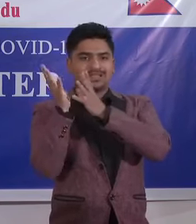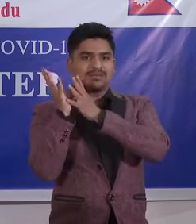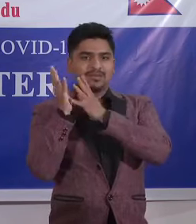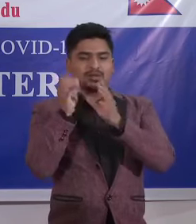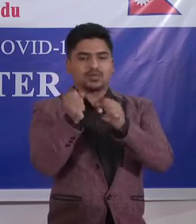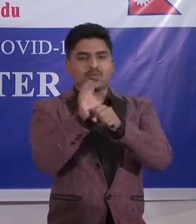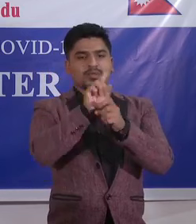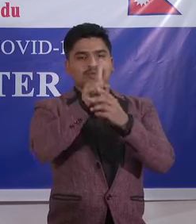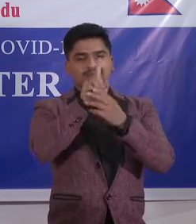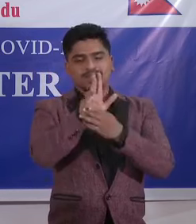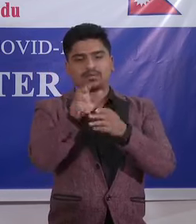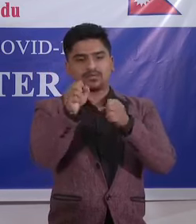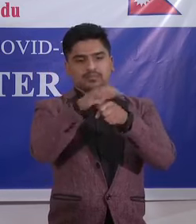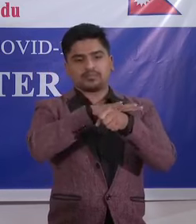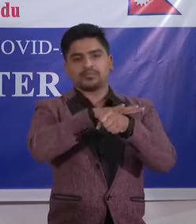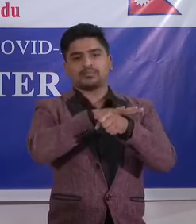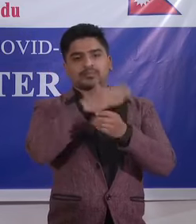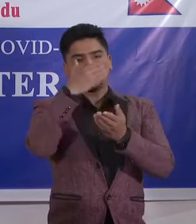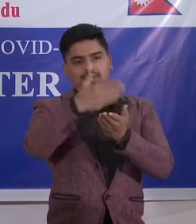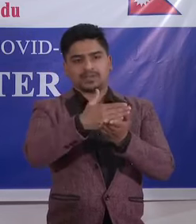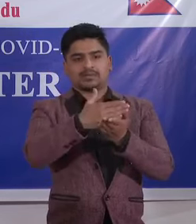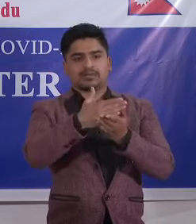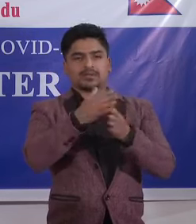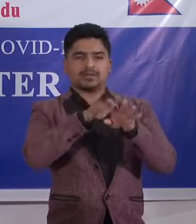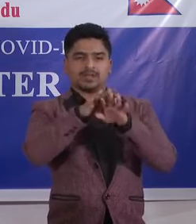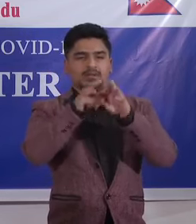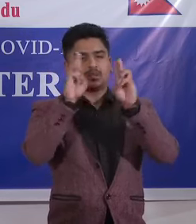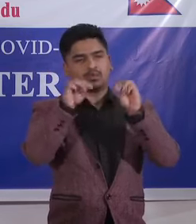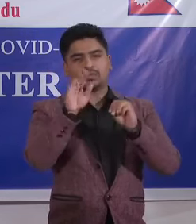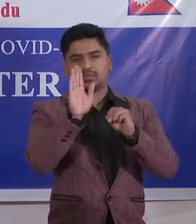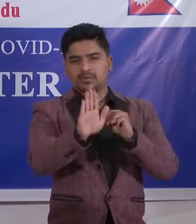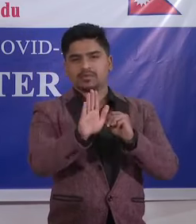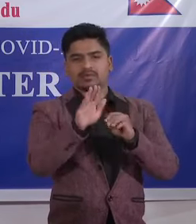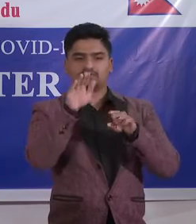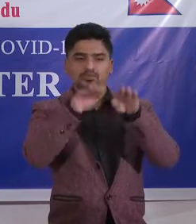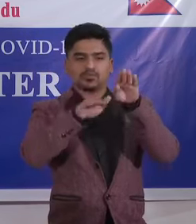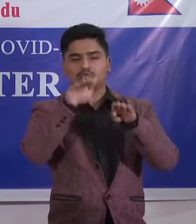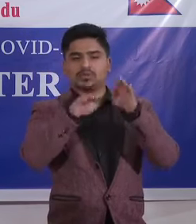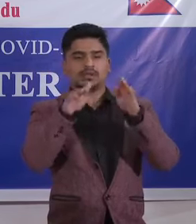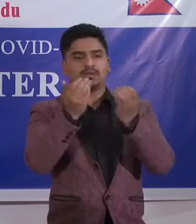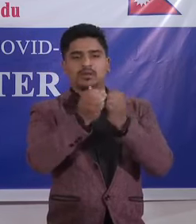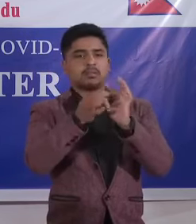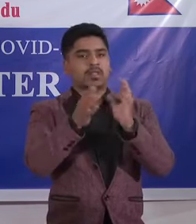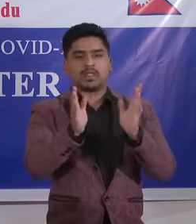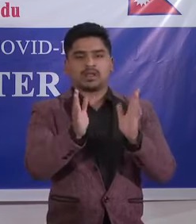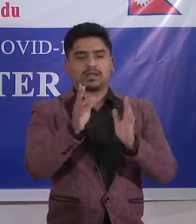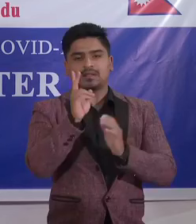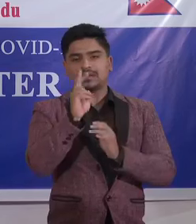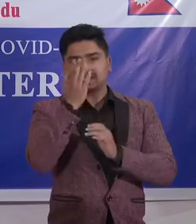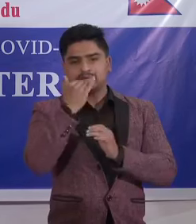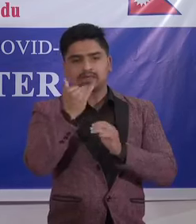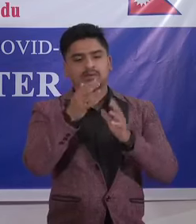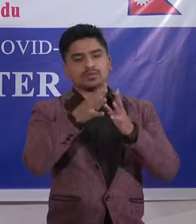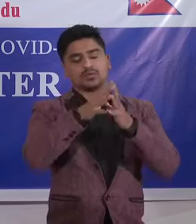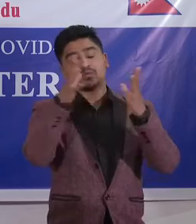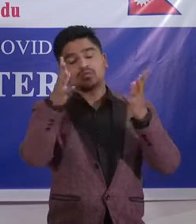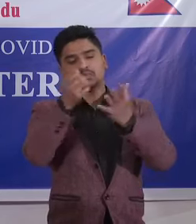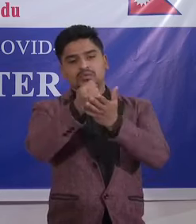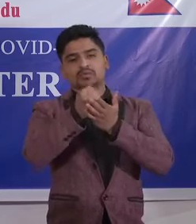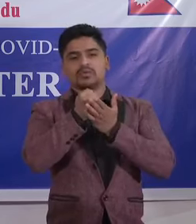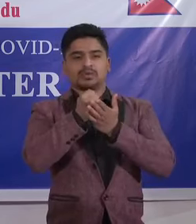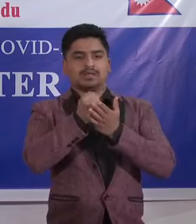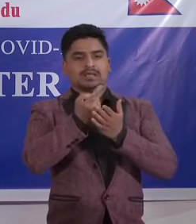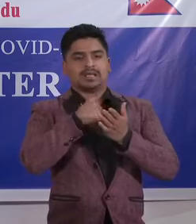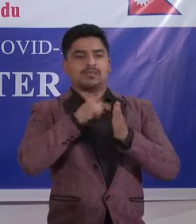COVID-19 को संक्रमन रोगठाम को लागी एती अपरिया आरे छा कि तूलना गर्ना योग्ये पनी चाहिना तेले गर्दाखिरी यस्तो अतूले निये सयको लागी